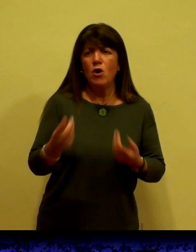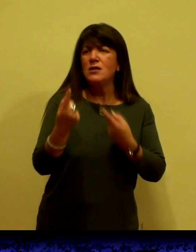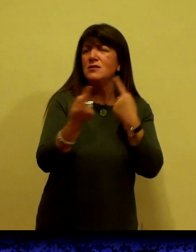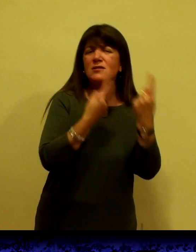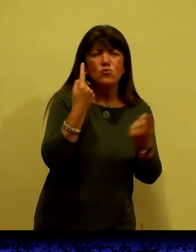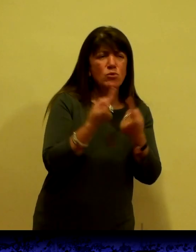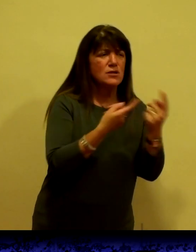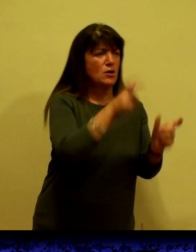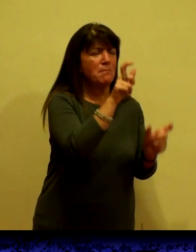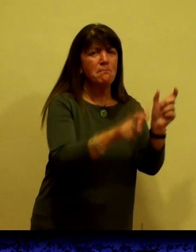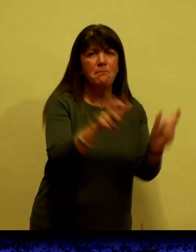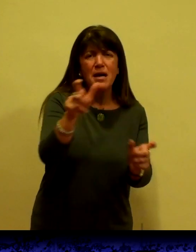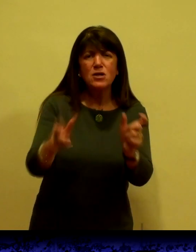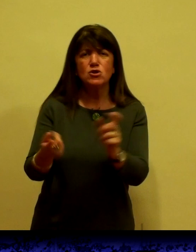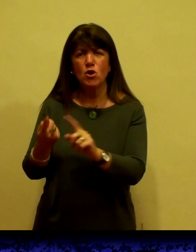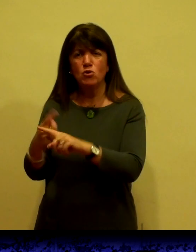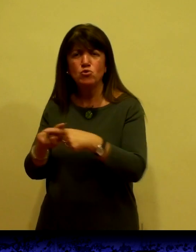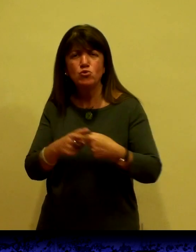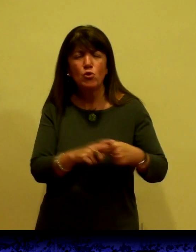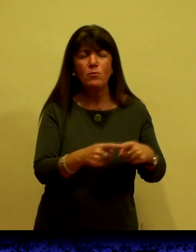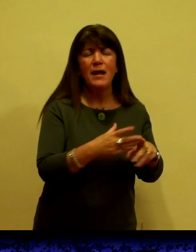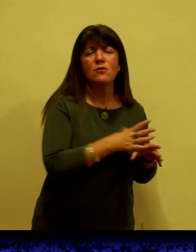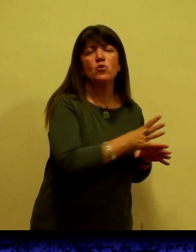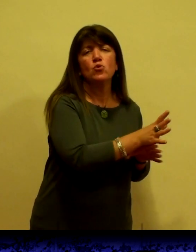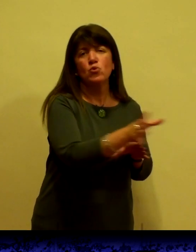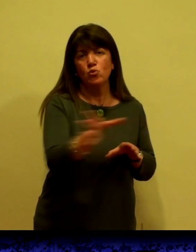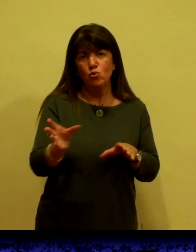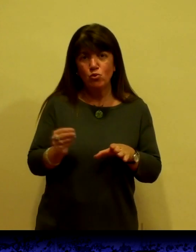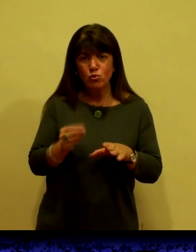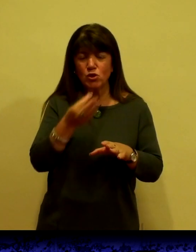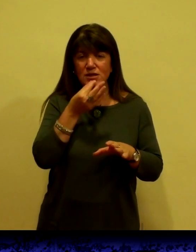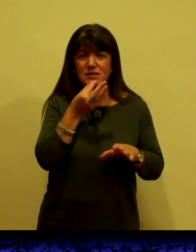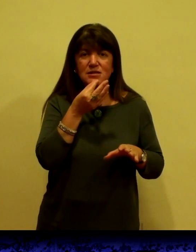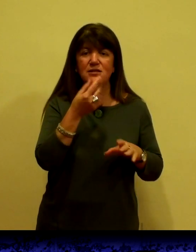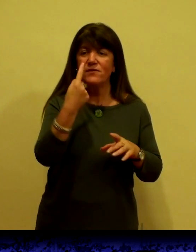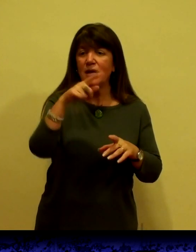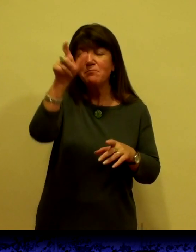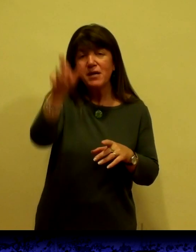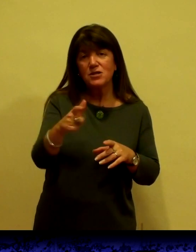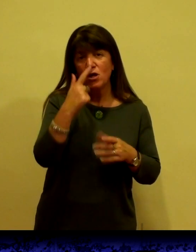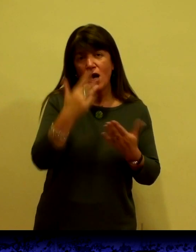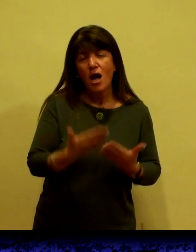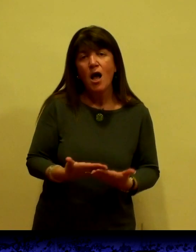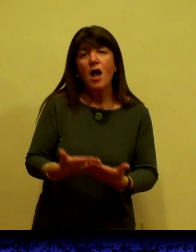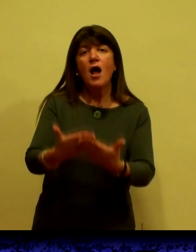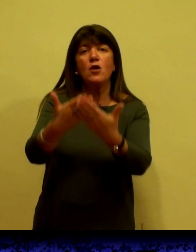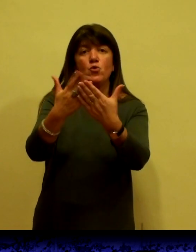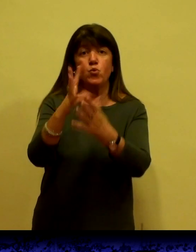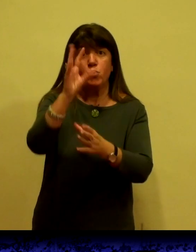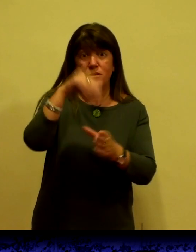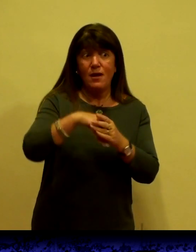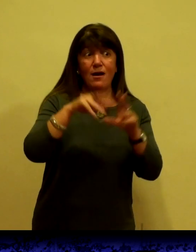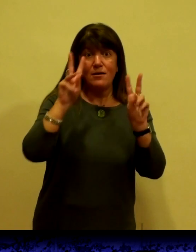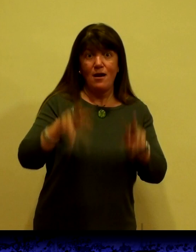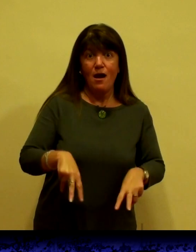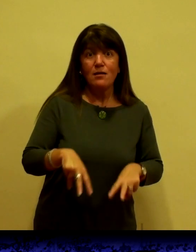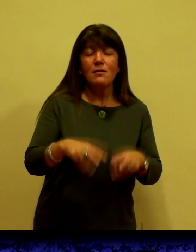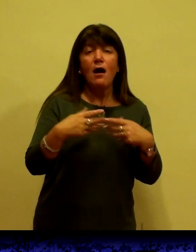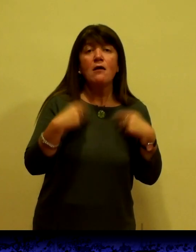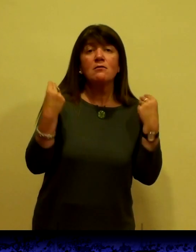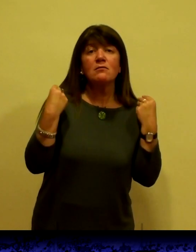comunque aiuta a connettere la persona con la realtà e anche col proprio mondo interno, crea una sorta